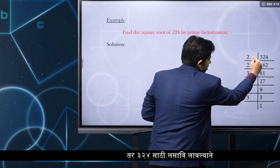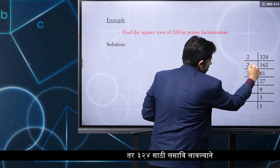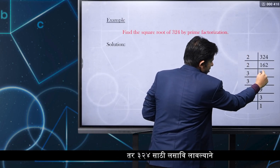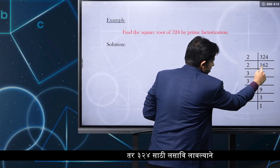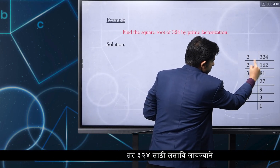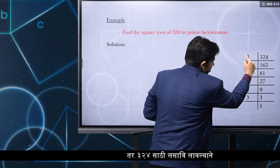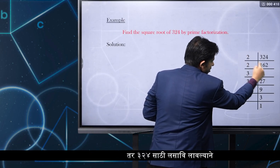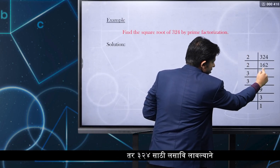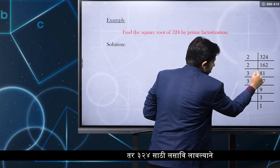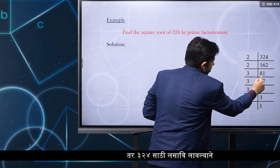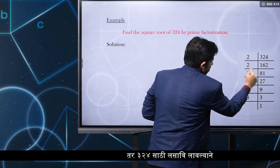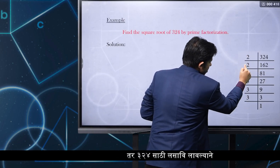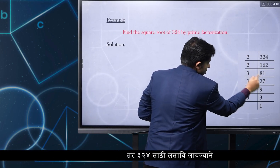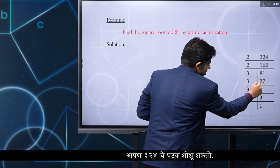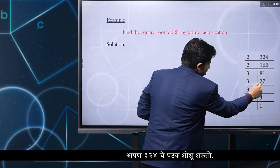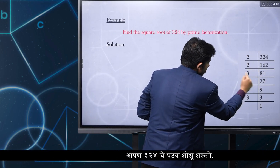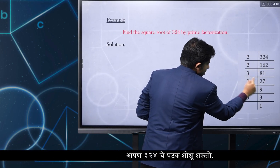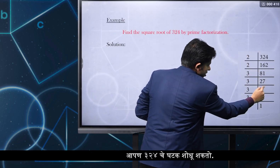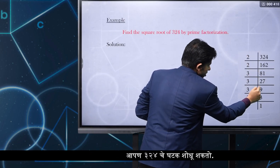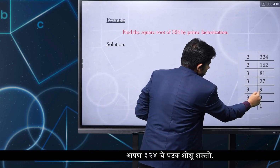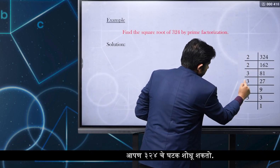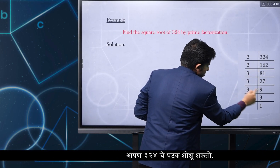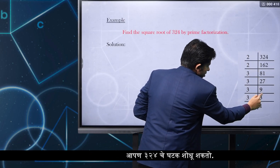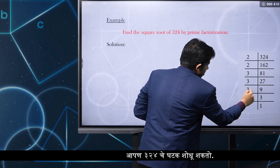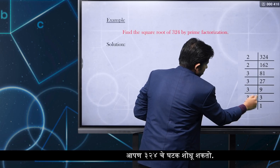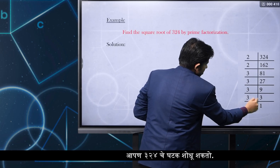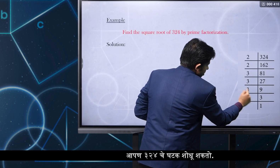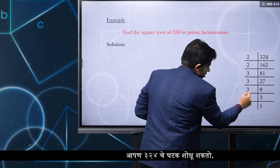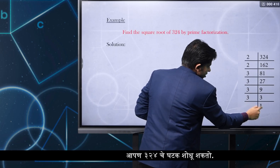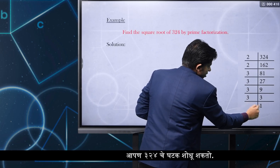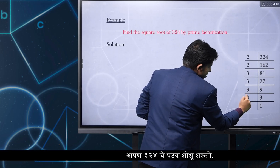साठी लसावी लावल्याने आपण 324चे घटक शोधू शकतो.